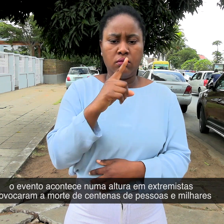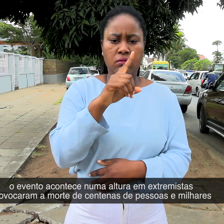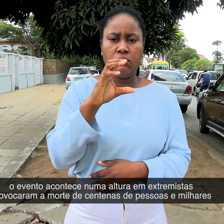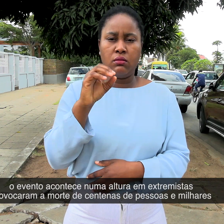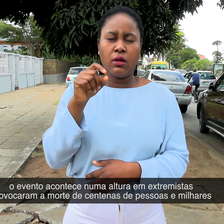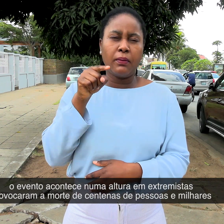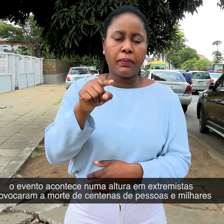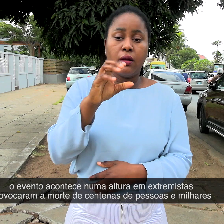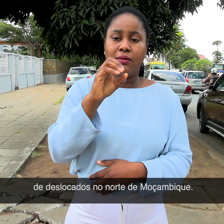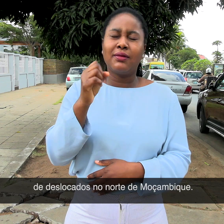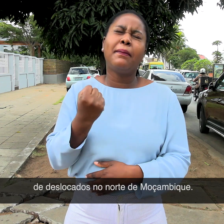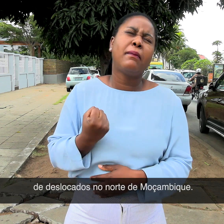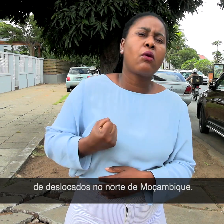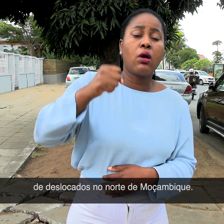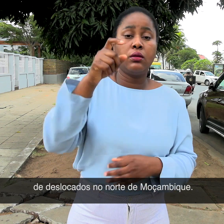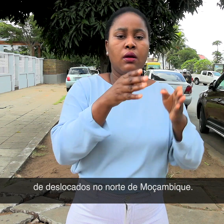e milhares de deslocados no norte de Moçambique.